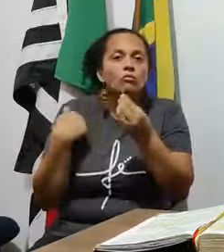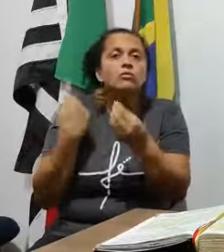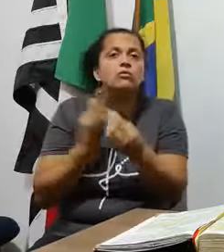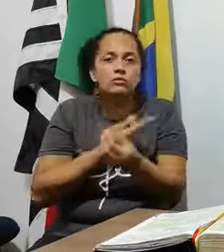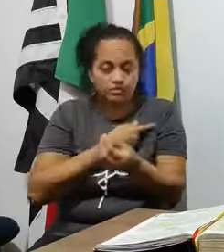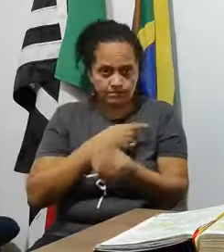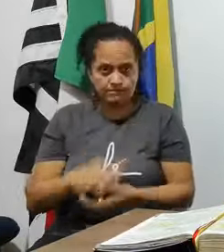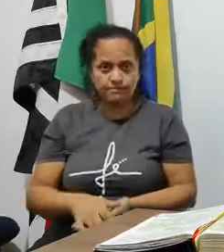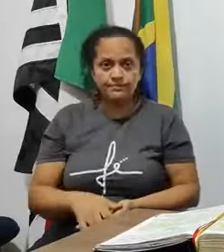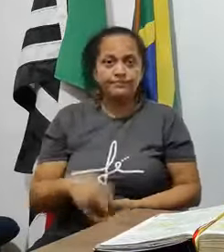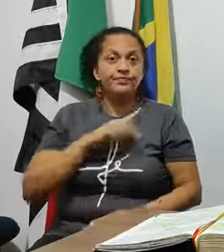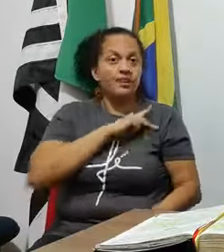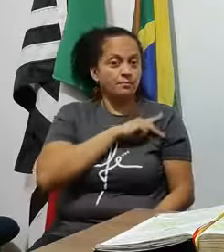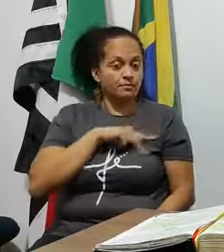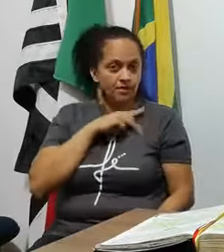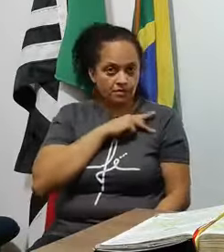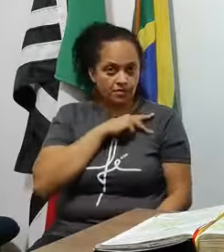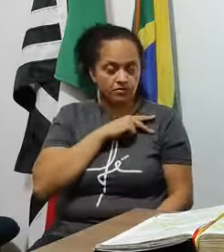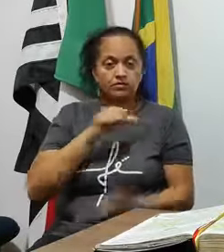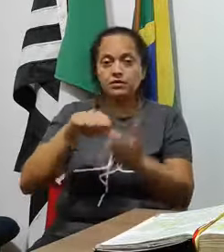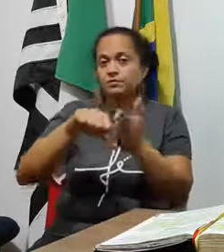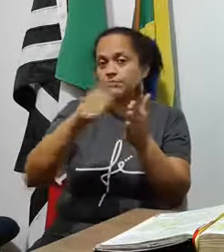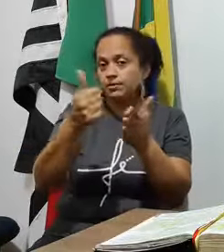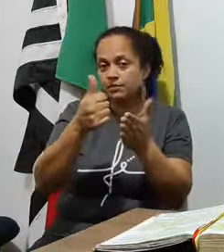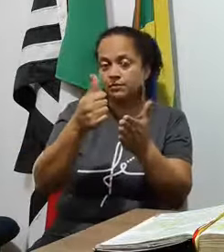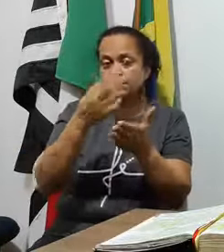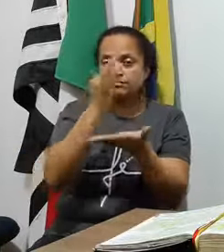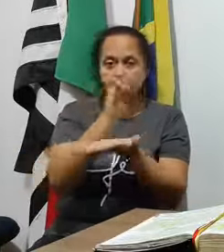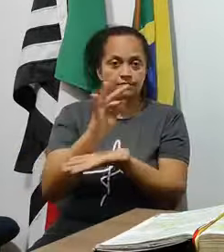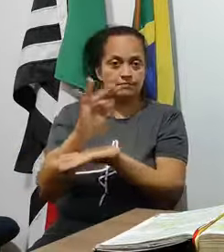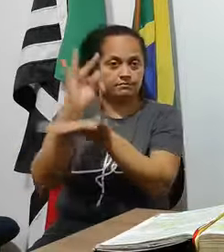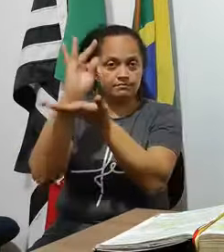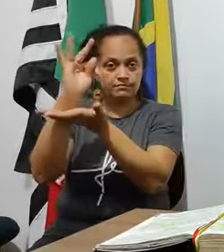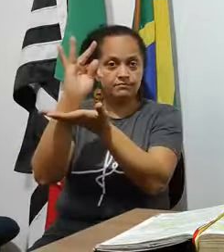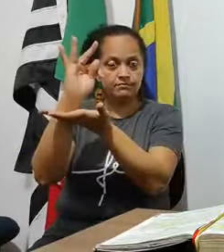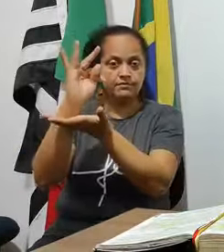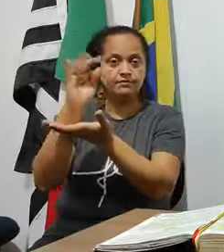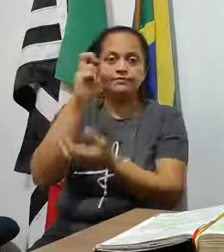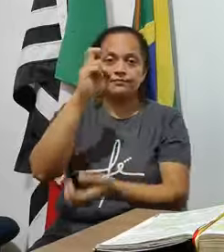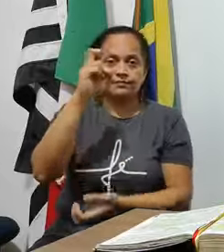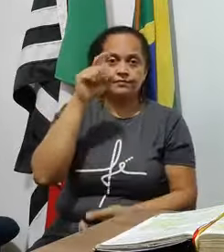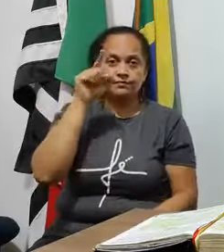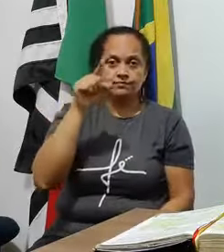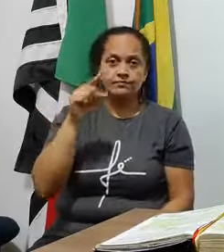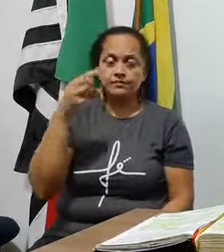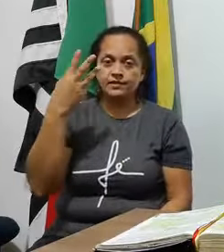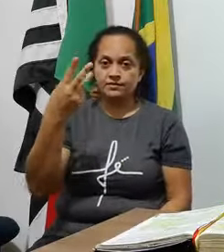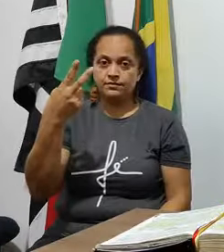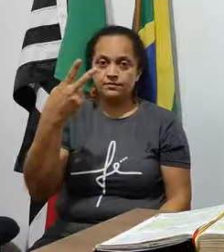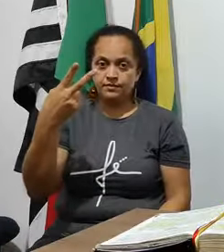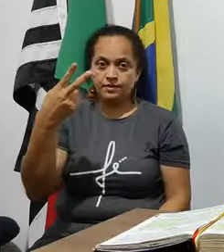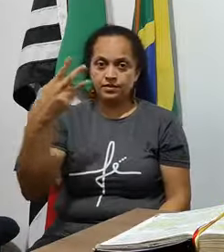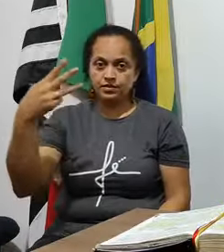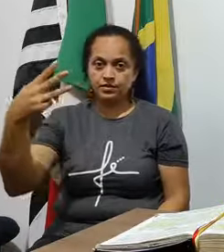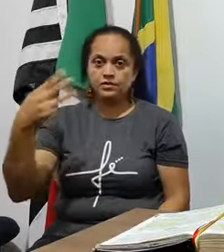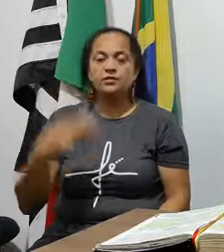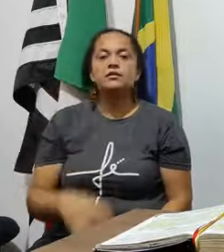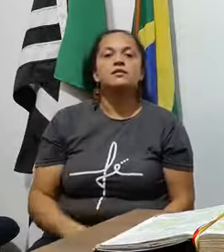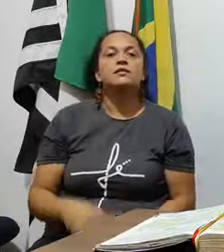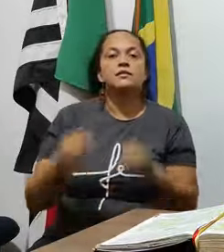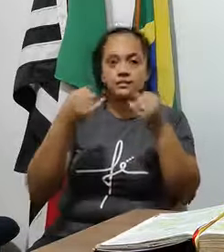O apóstolo Paulo, na sua primeira carta aos Tessalonicenses, capítulo 5, verso 23, ele diz que